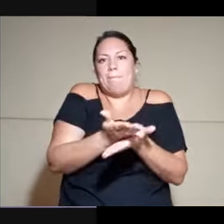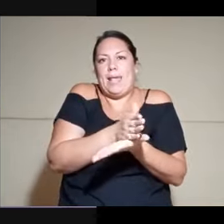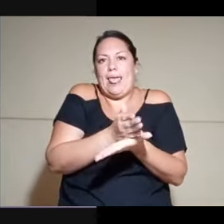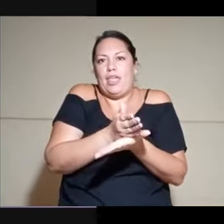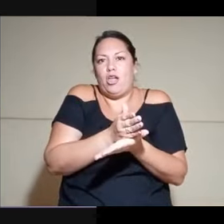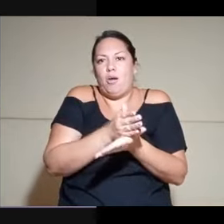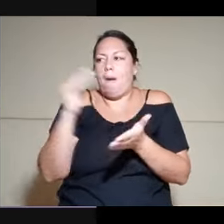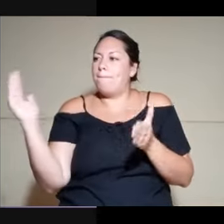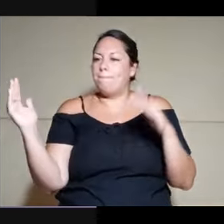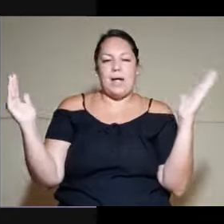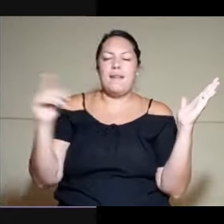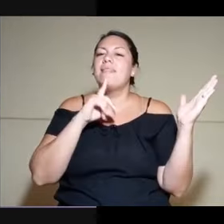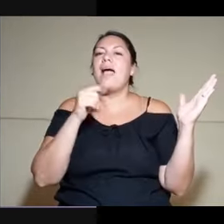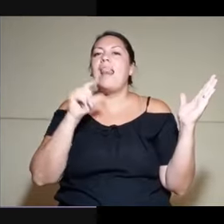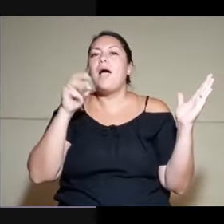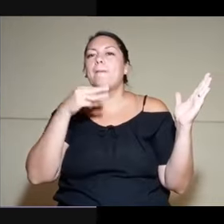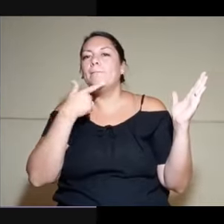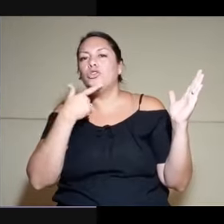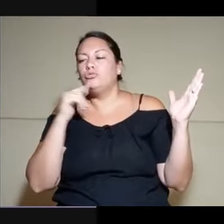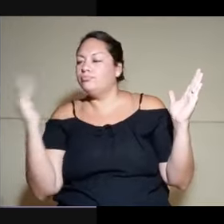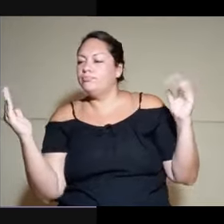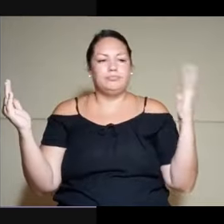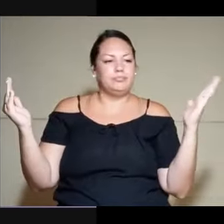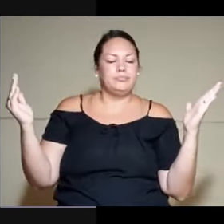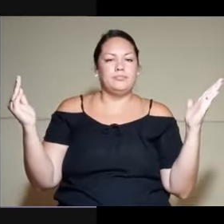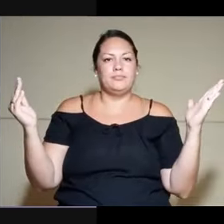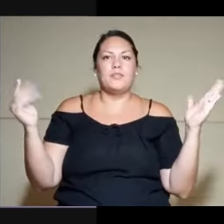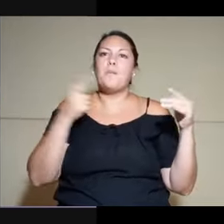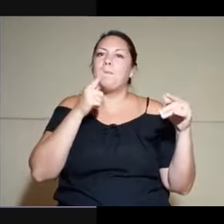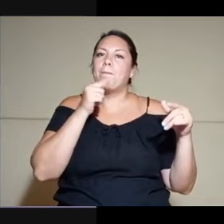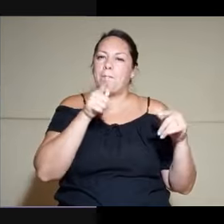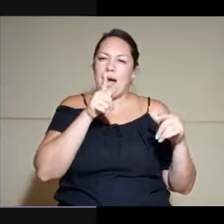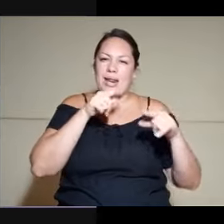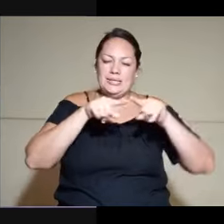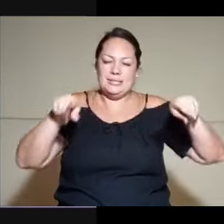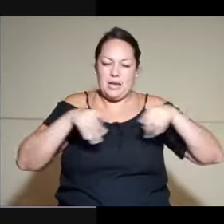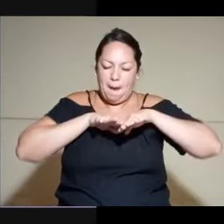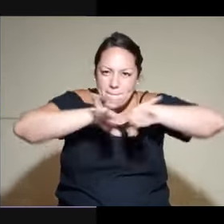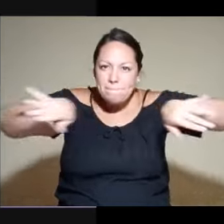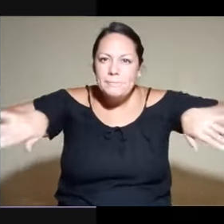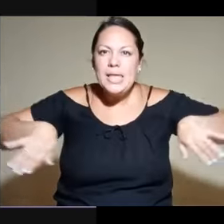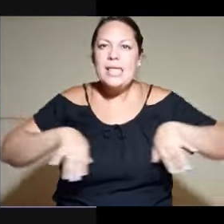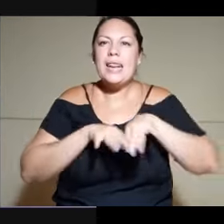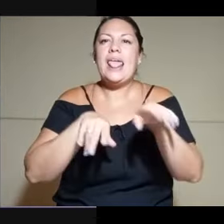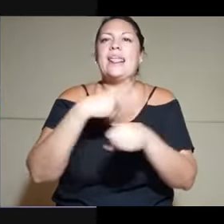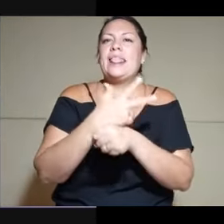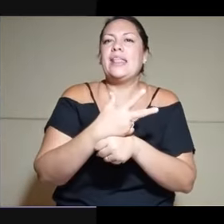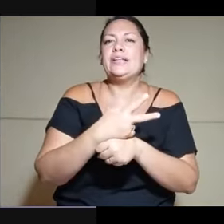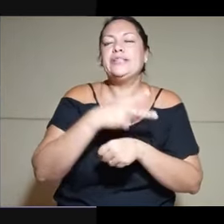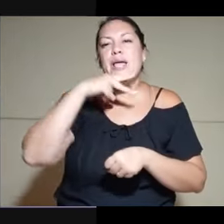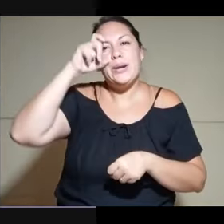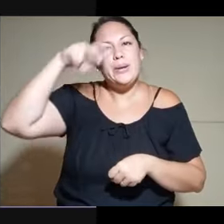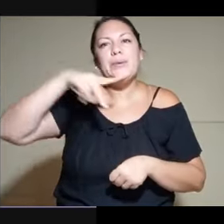ventrículo va acá, entre medio de los tálamos. Entonces, entre un tálamo- ¿Cuáles son las paredes del tercer ventrículo? Los dos tálamos. Entonces, entre un tálamo y